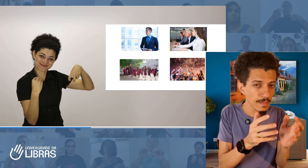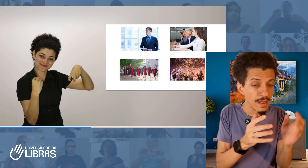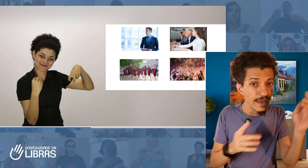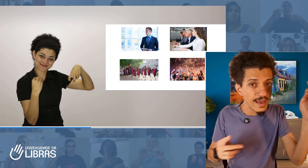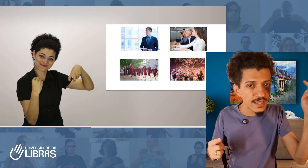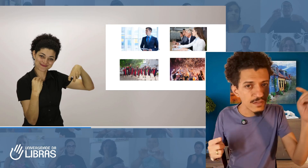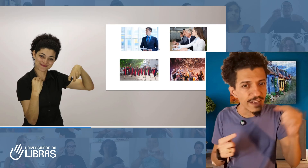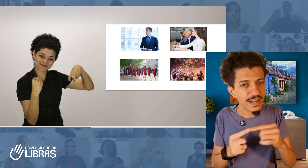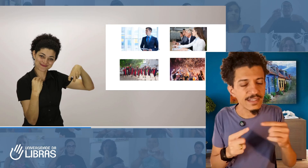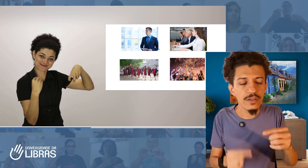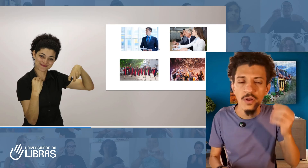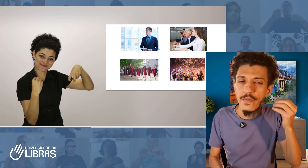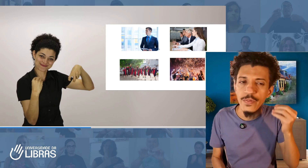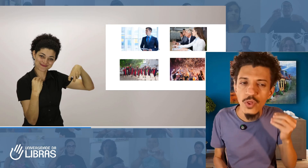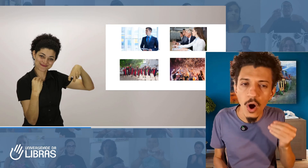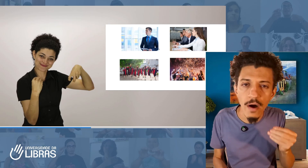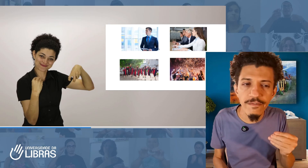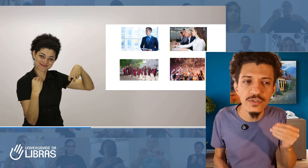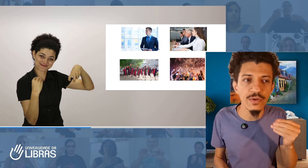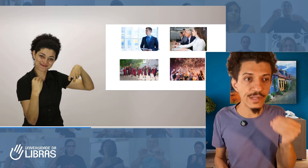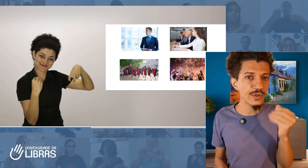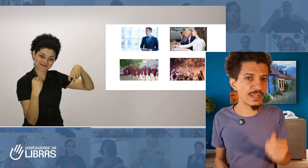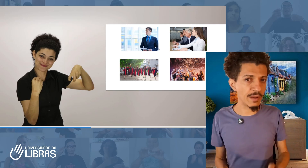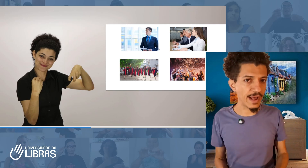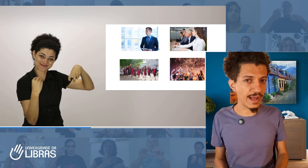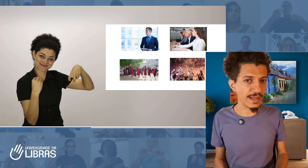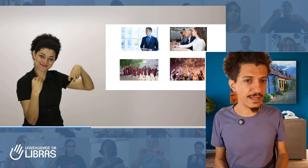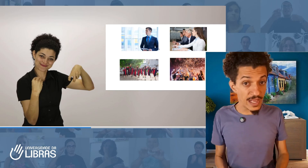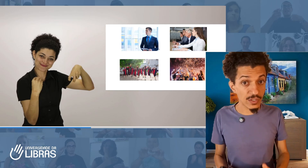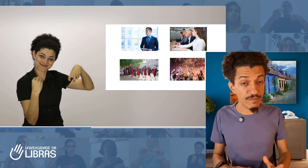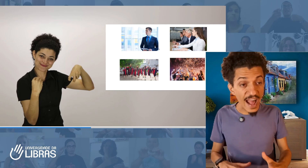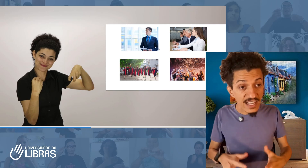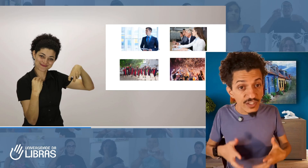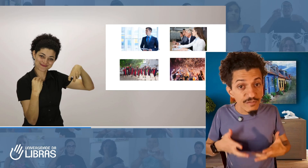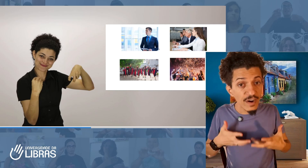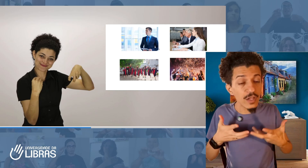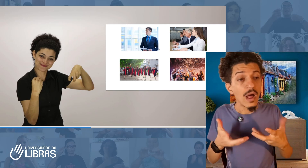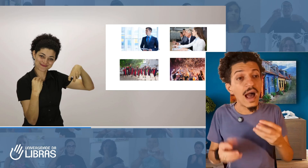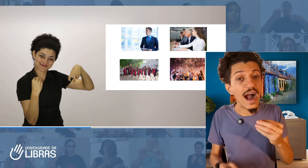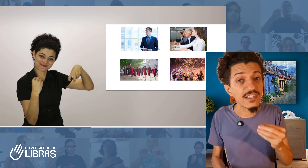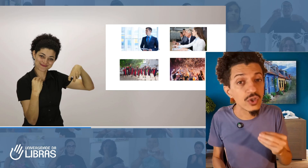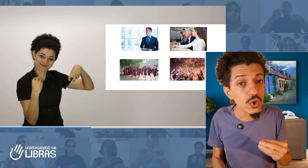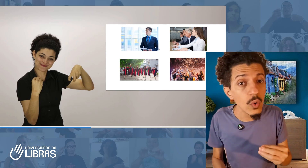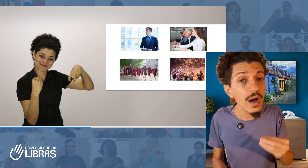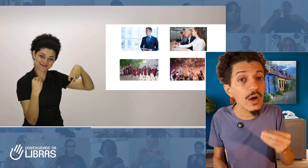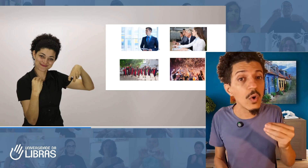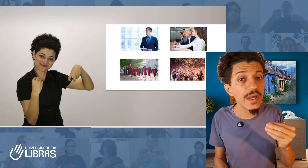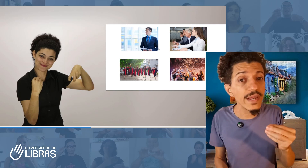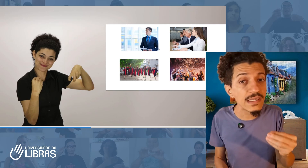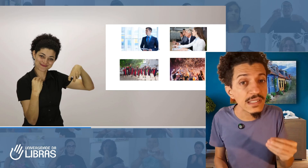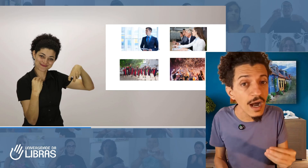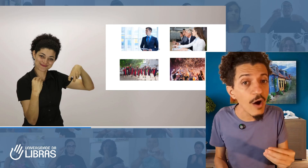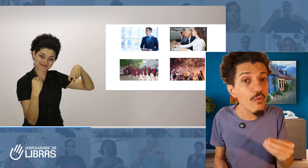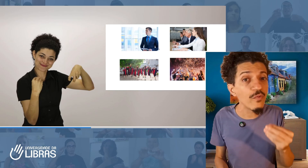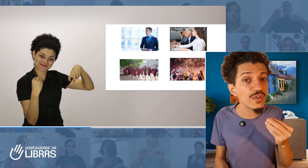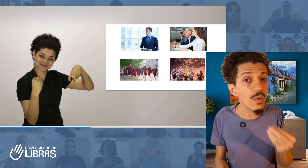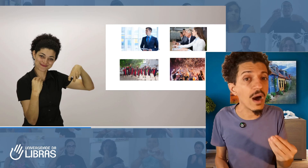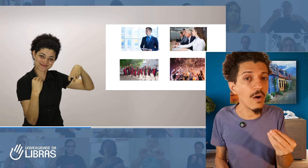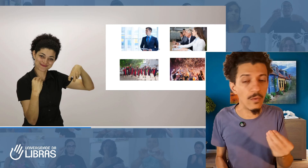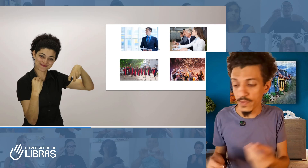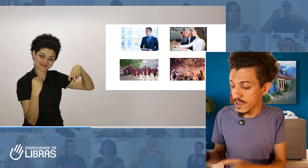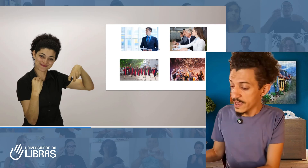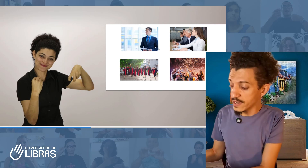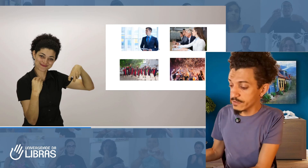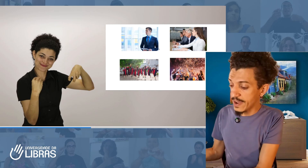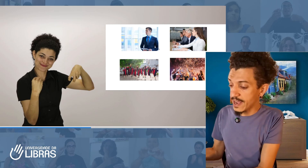significa, isso vai trazendo novas conexões cerebrais. Isso vai ativando a sua cognição